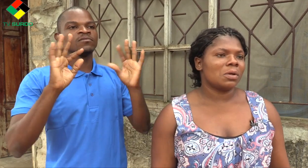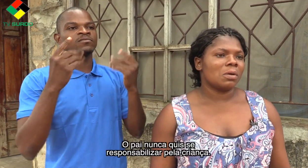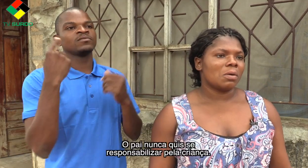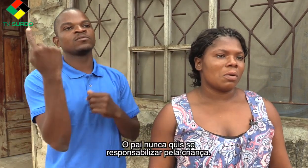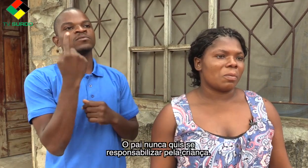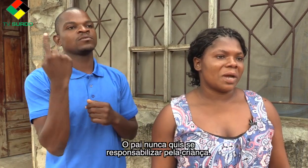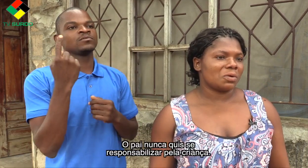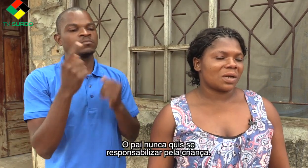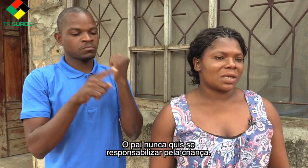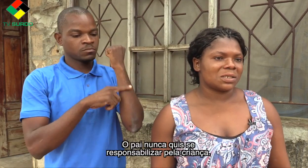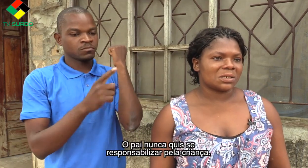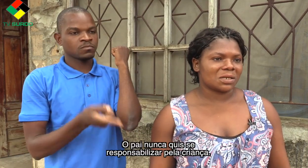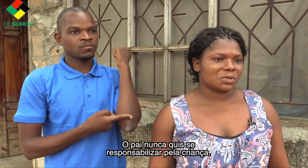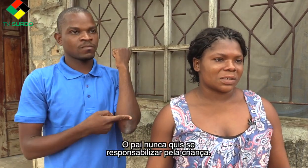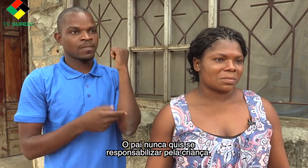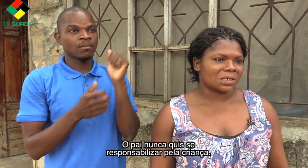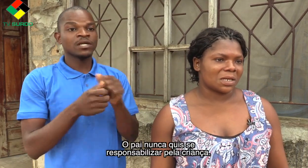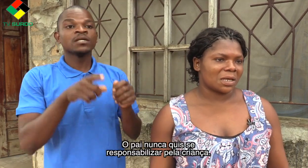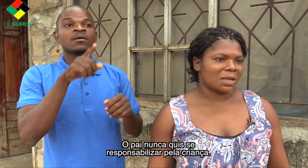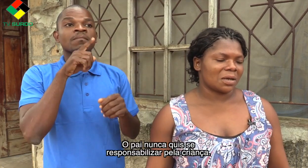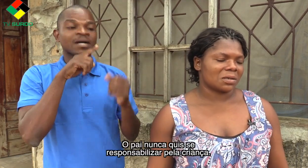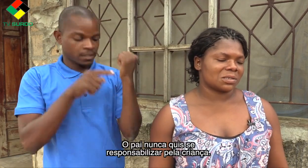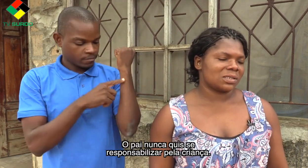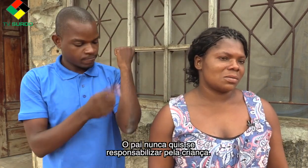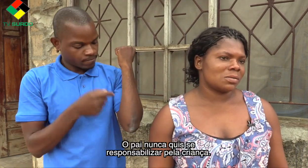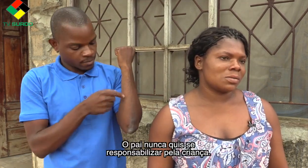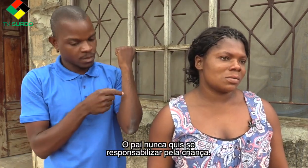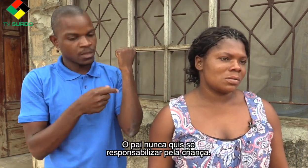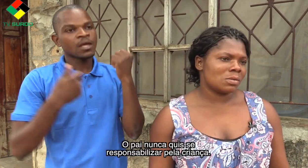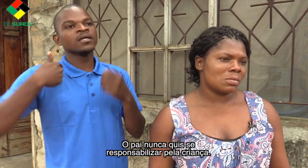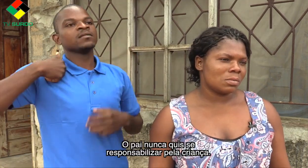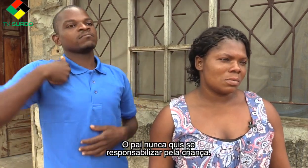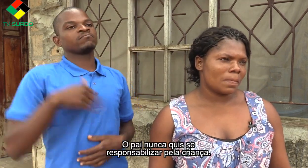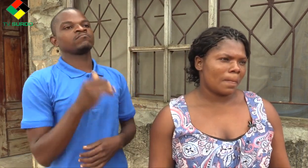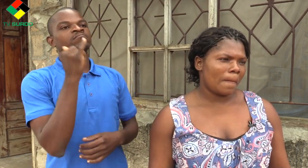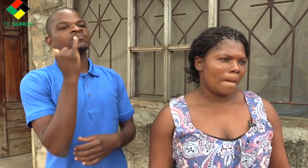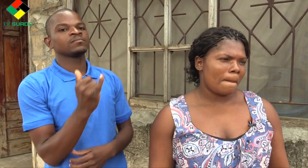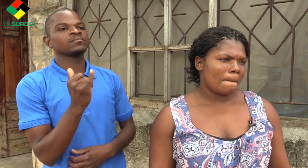parto. O pai nunca quis se responsabilizar da criança.